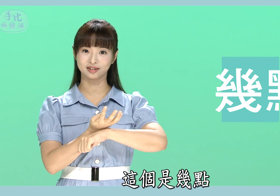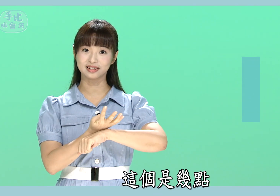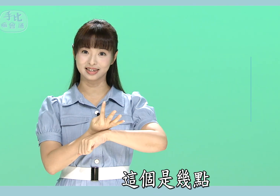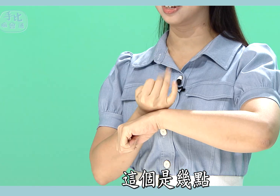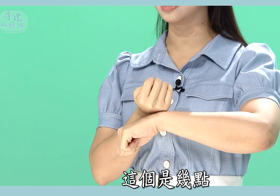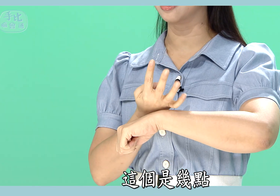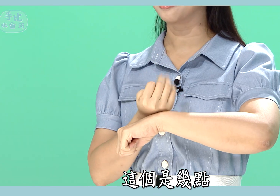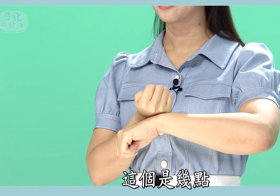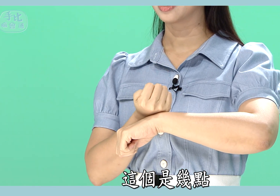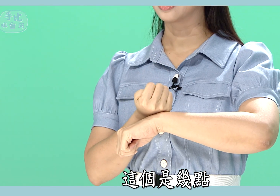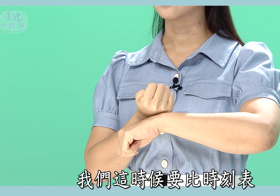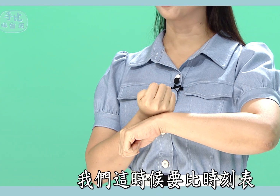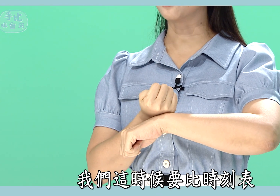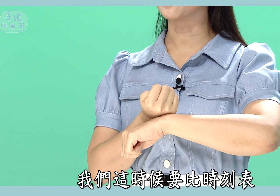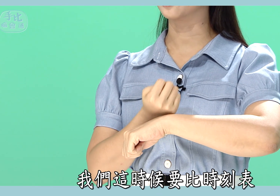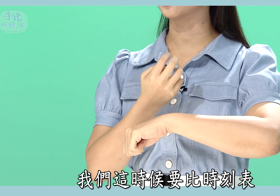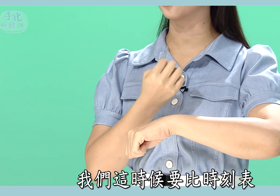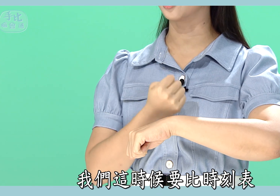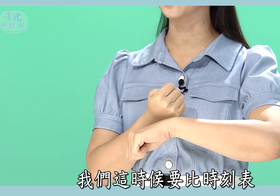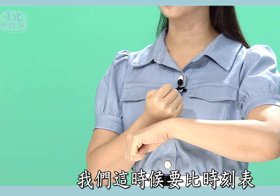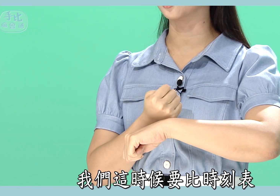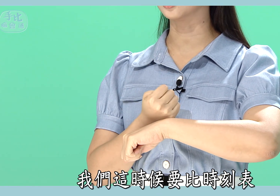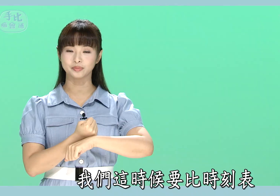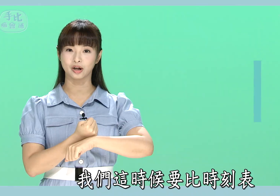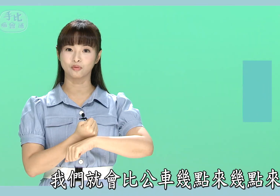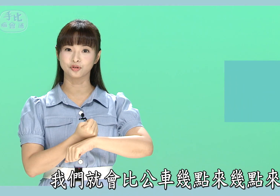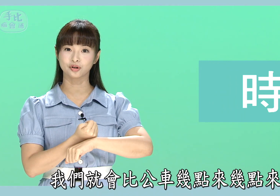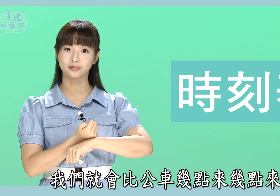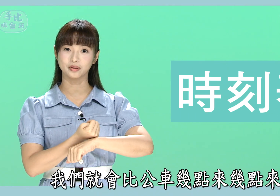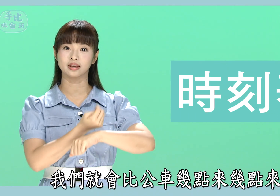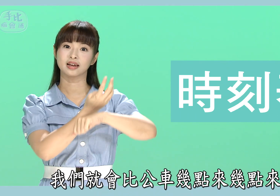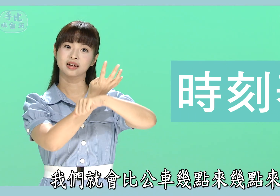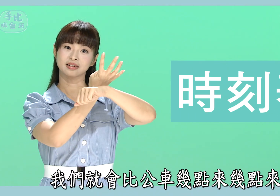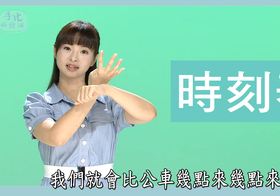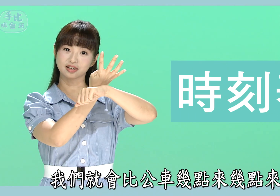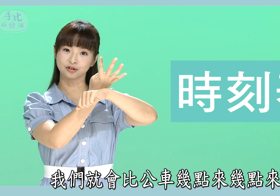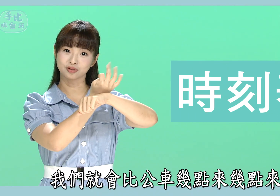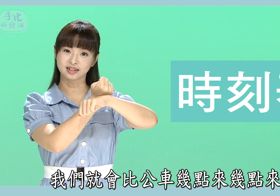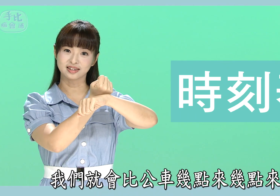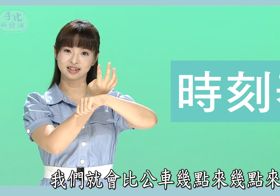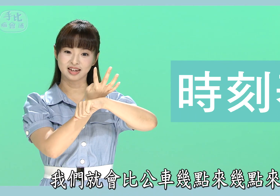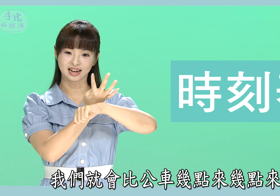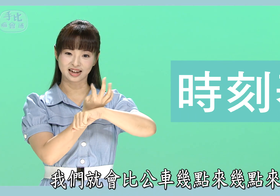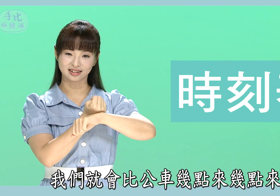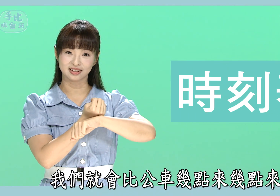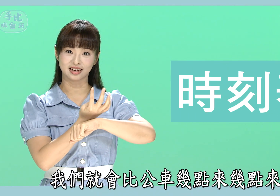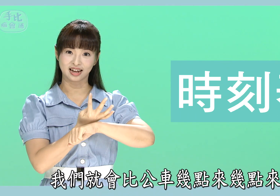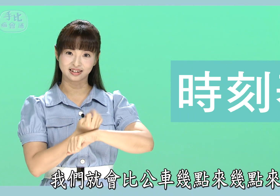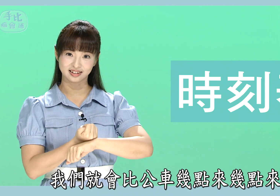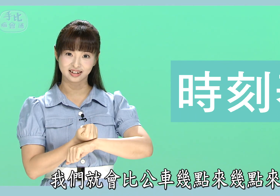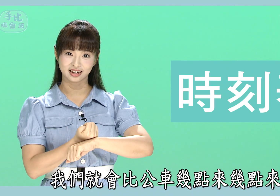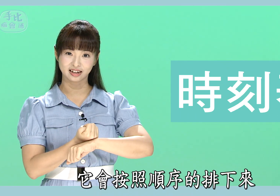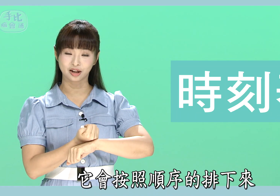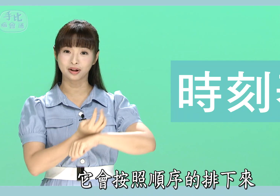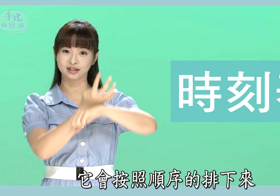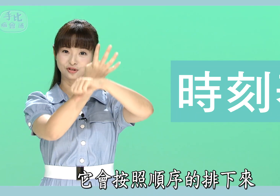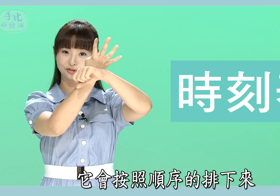几点。所以我们这时候要比时刻表，我们就会比这个公车几点来，几点来，几点来，它会按照顺